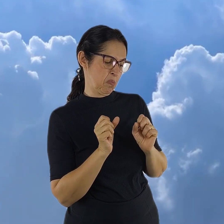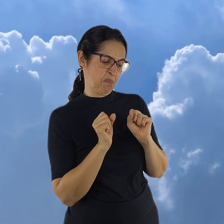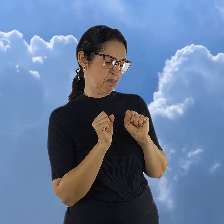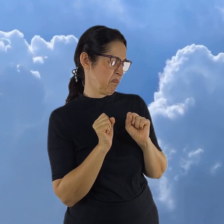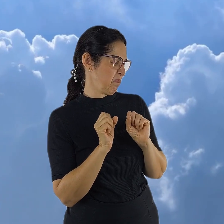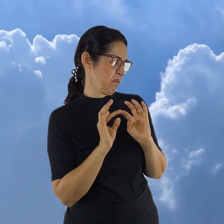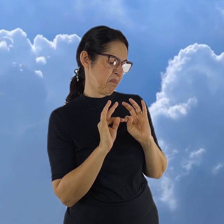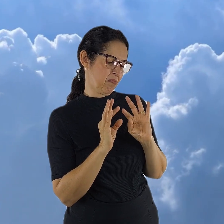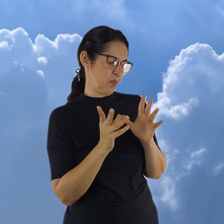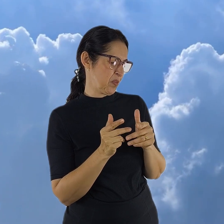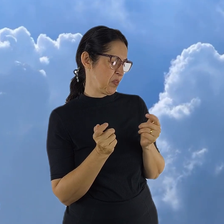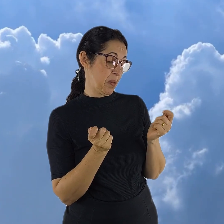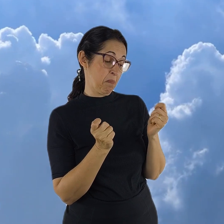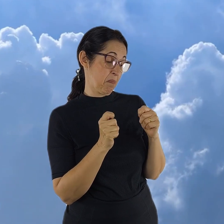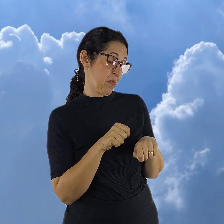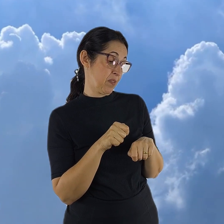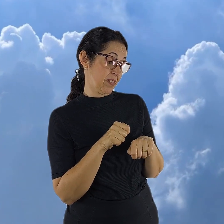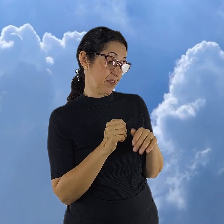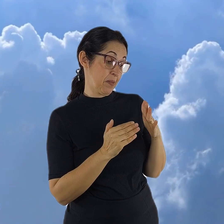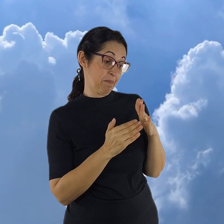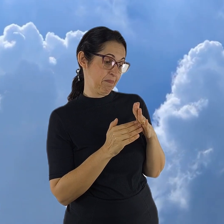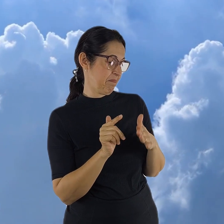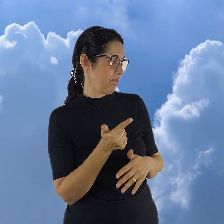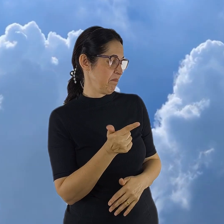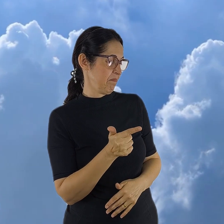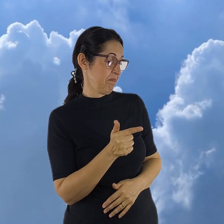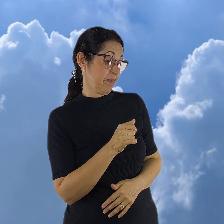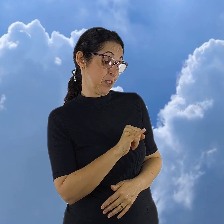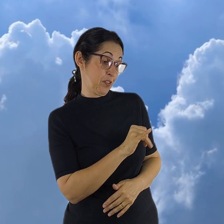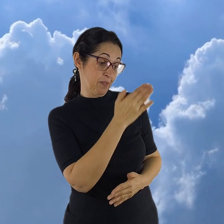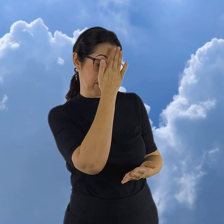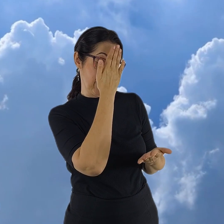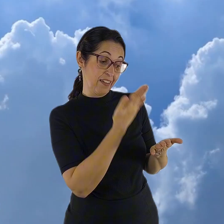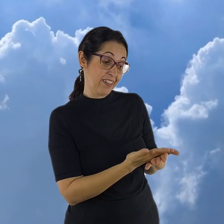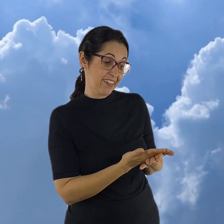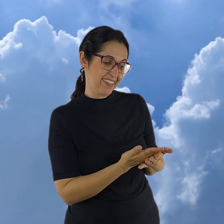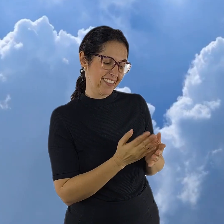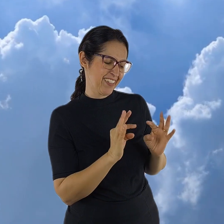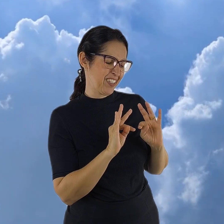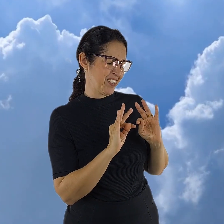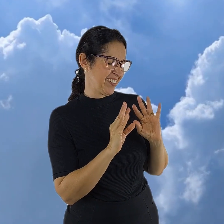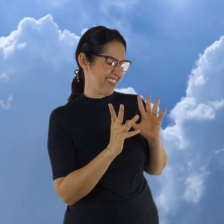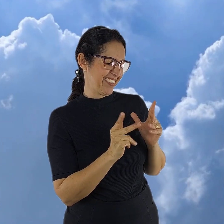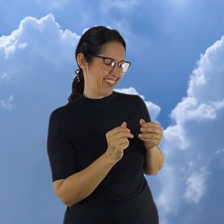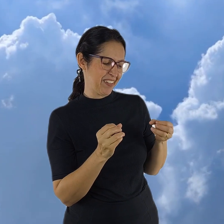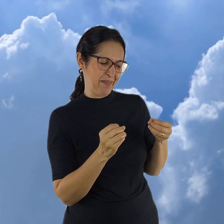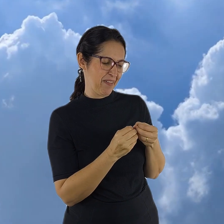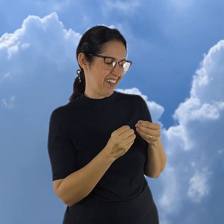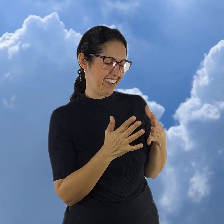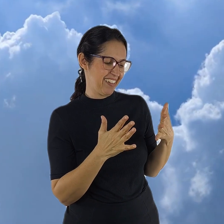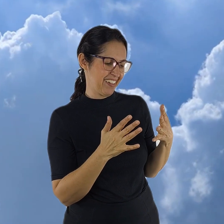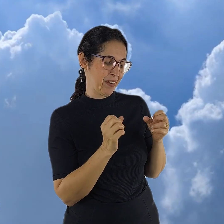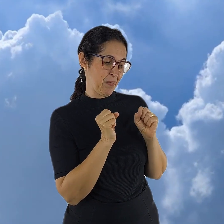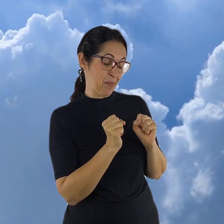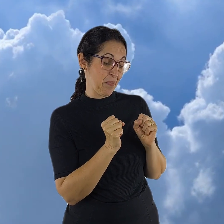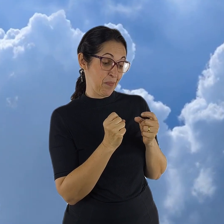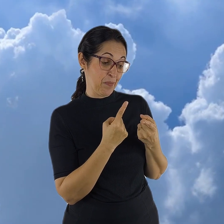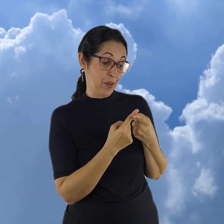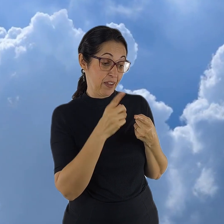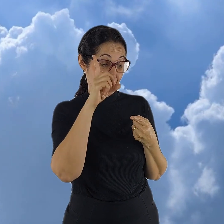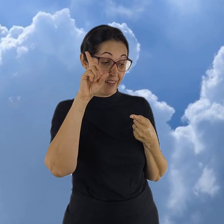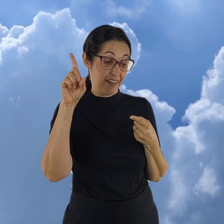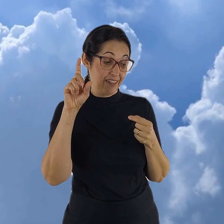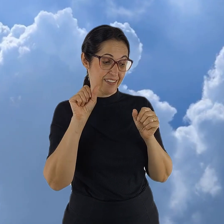crer. Não há limite por quem crer. Se tu creres, tudo é possível que crer, porque o que Deus